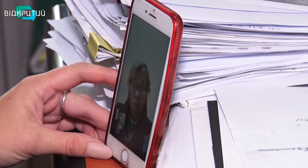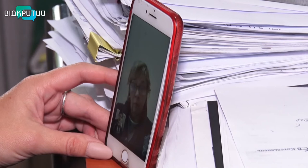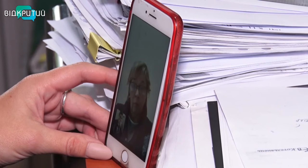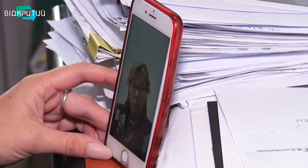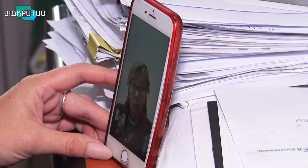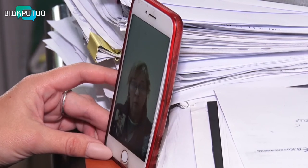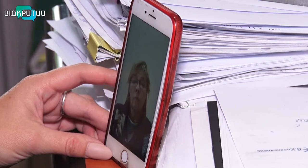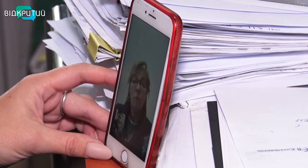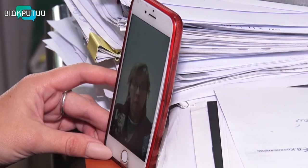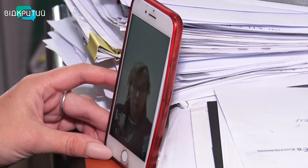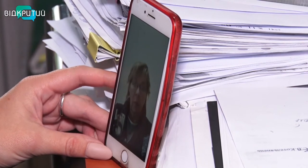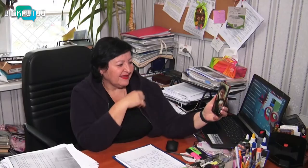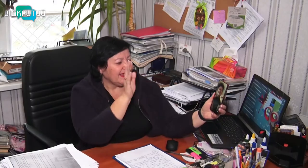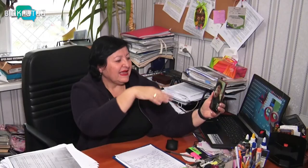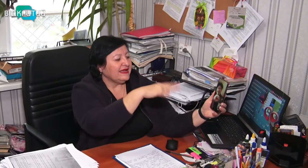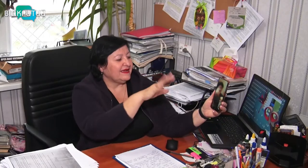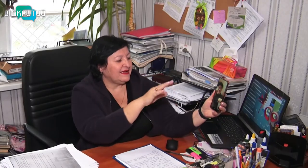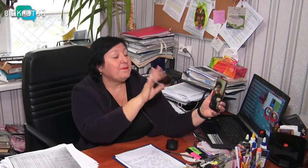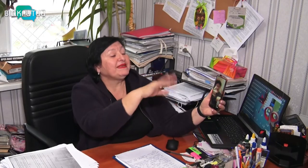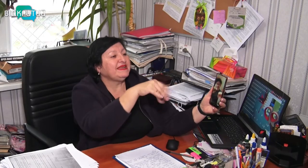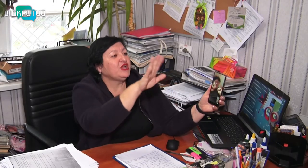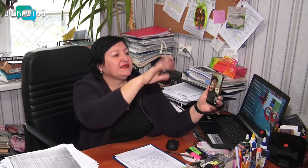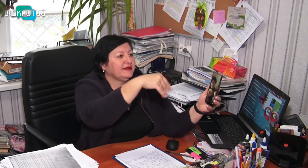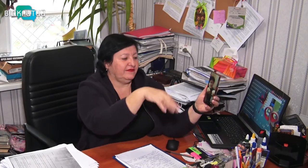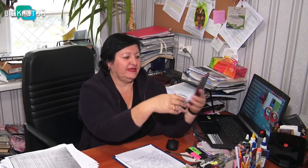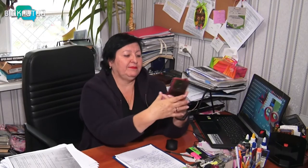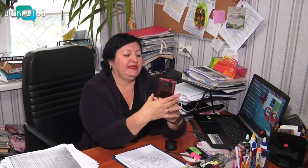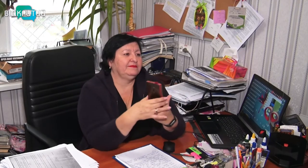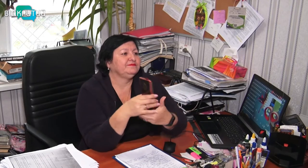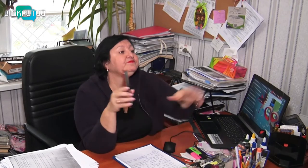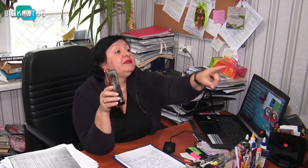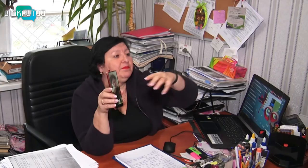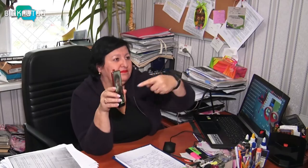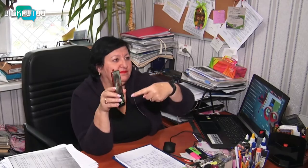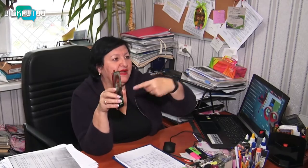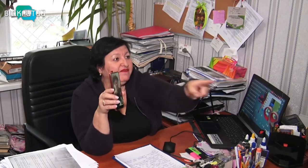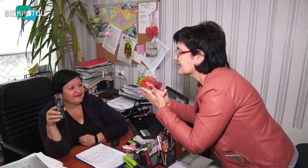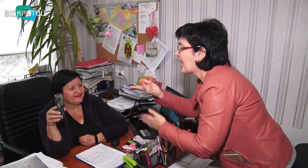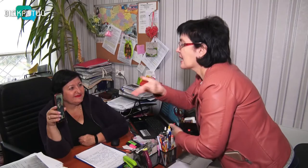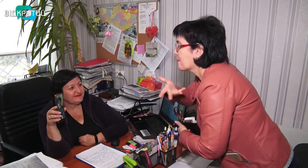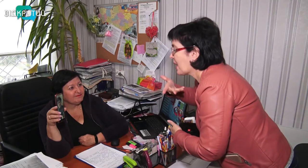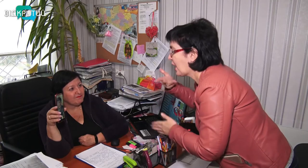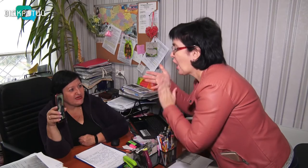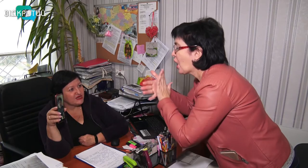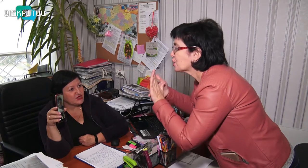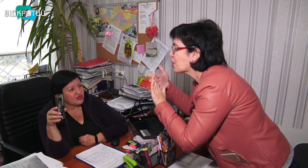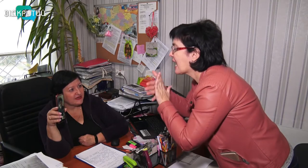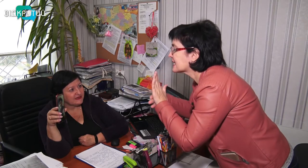тисяч людей. 3 тисячі з них із Дніпропетровщини. Спілкуватися їм допомагають сурдоперекладачі. У кожного учасника УТО є